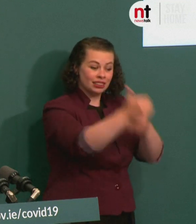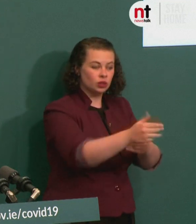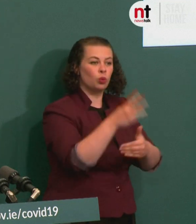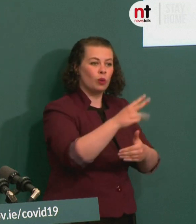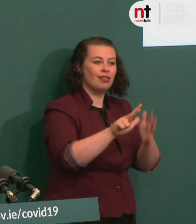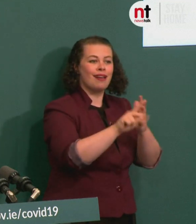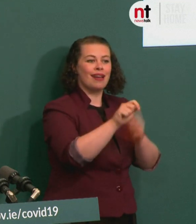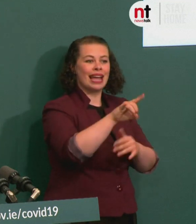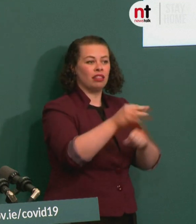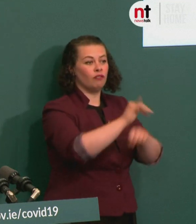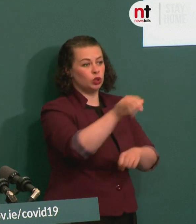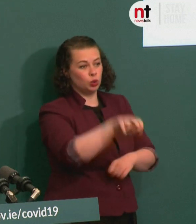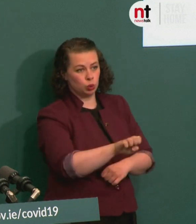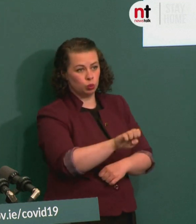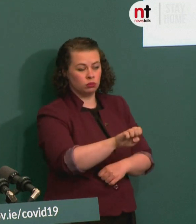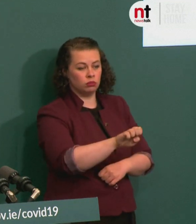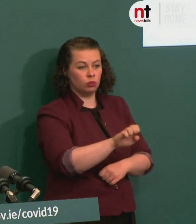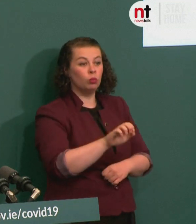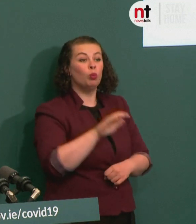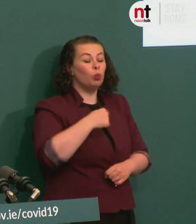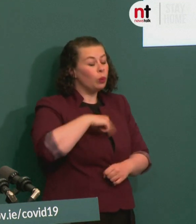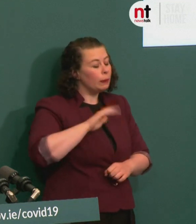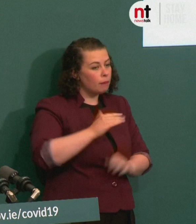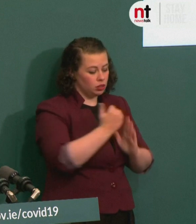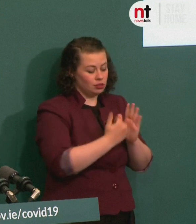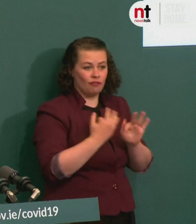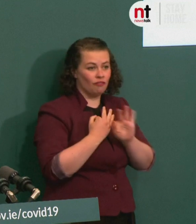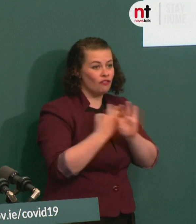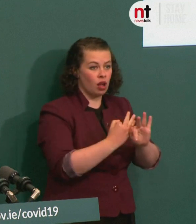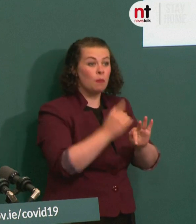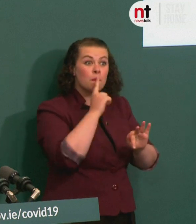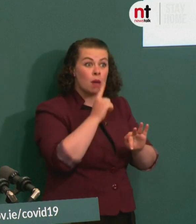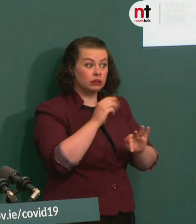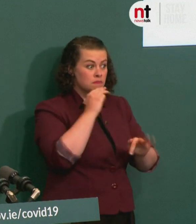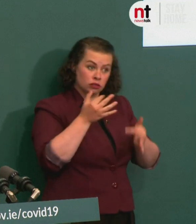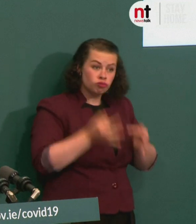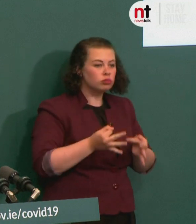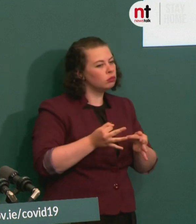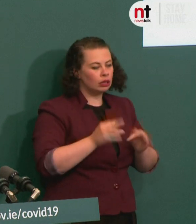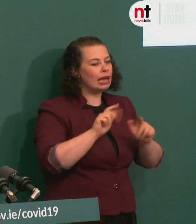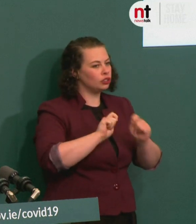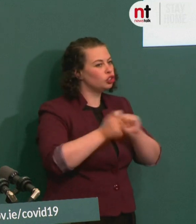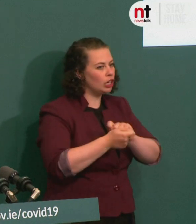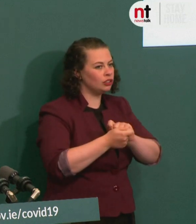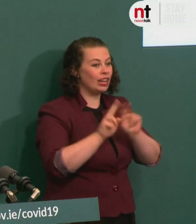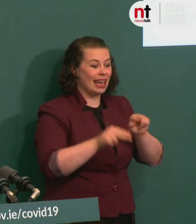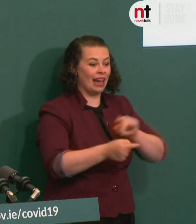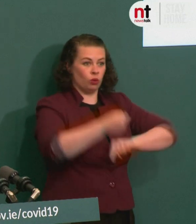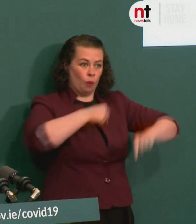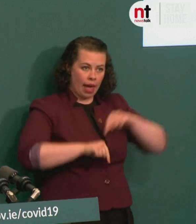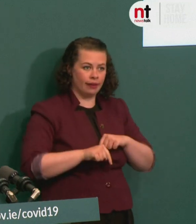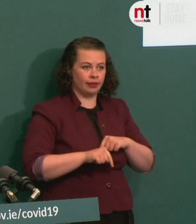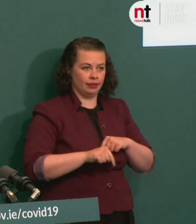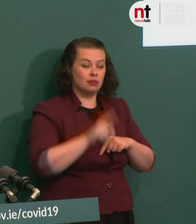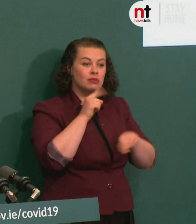Um voranzukommen, müssen wir uns weiter an die Leitlinien halten. Alles ist vorläufig und reversibel und unser Fortschritt hängt davon ab, dass wir uns